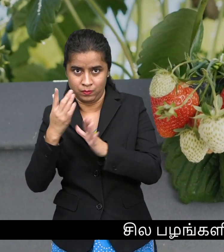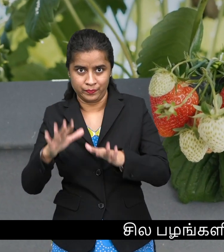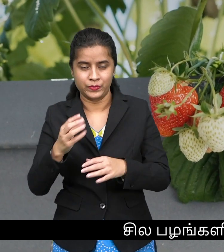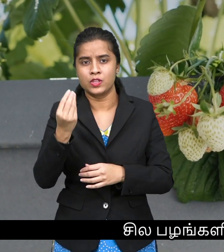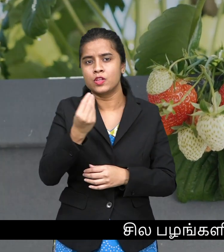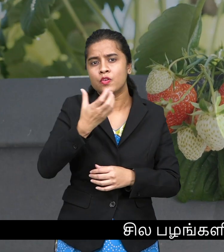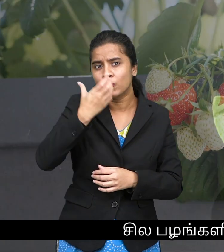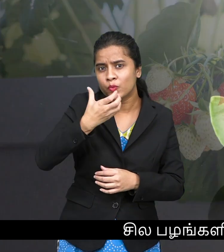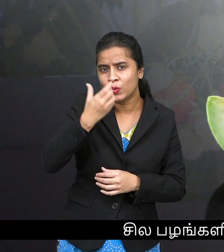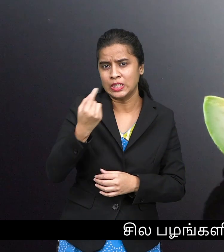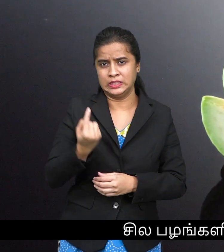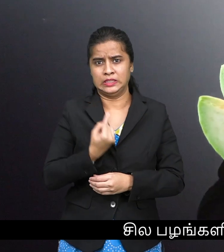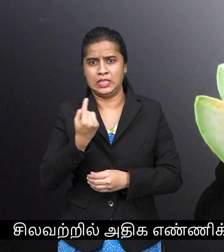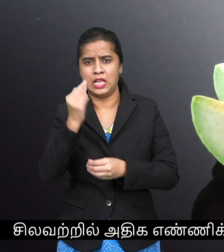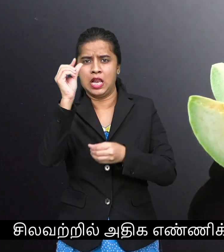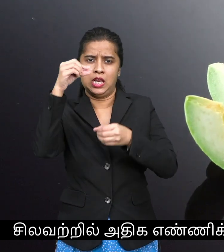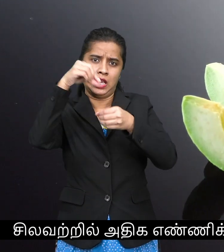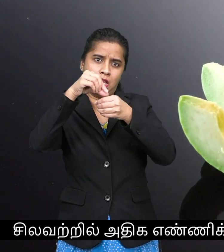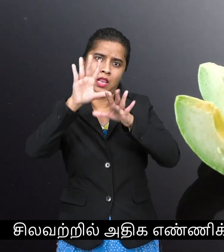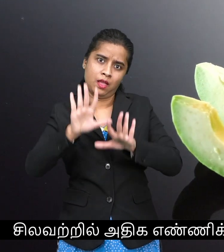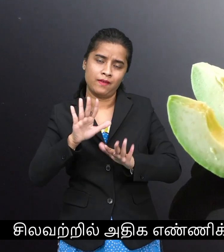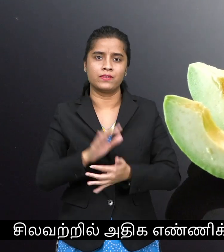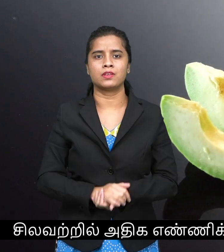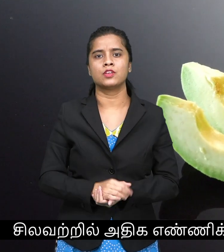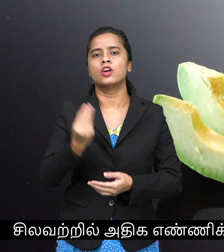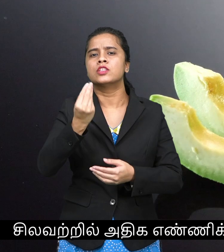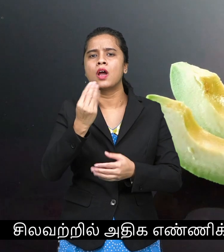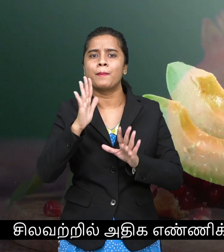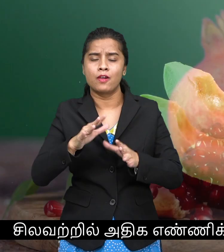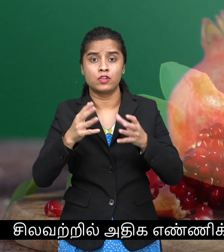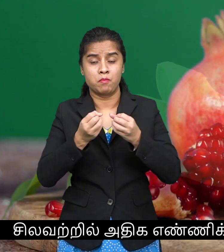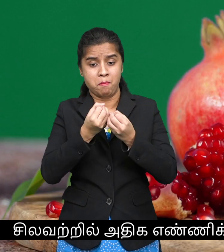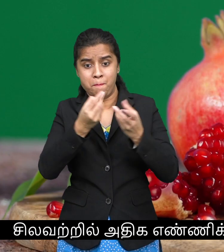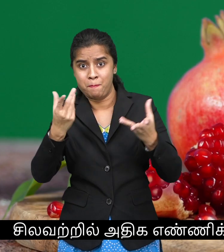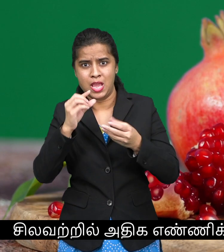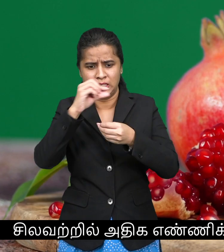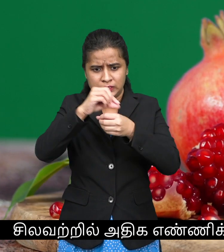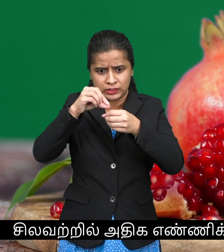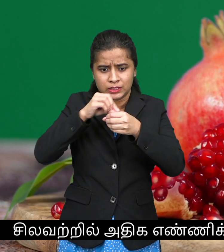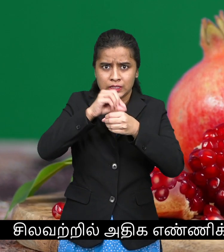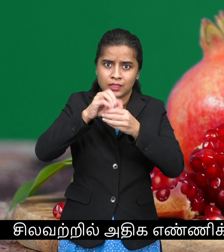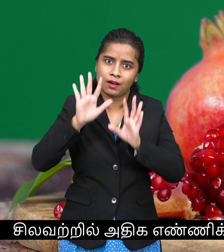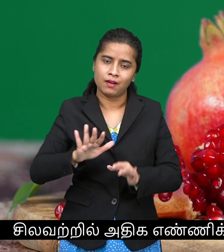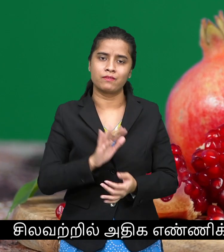சில பழங்களில் ஒற்றை விதையும் சிலவற்றில் அதிக எண்ணிக்கையிலான விதைகளும் இருக்கும்.